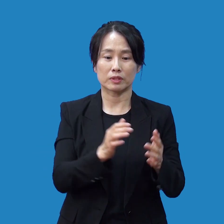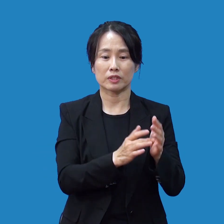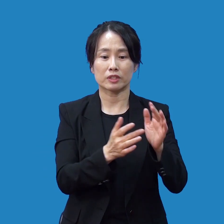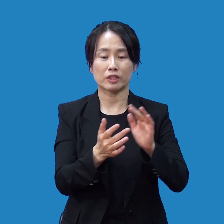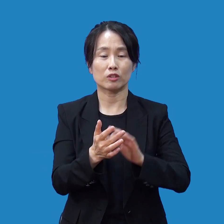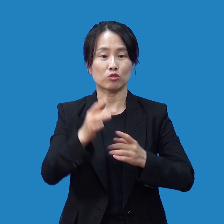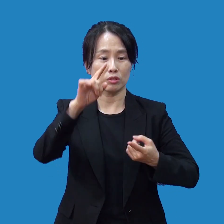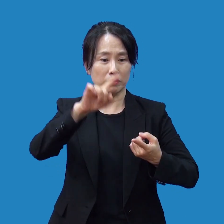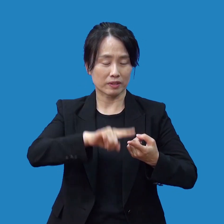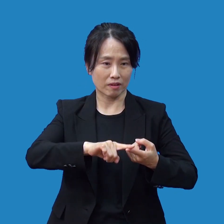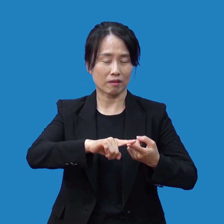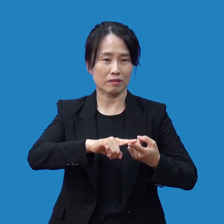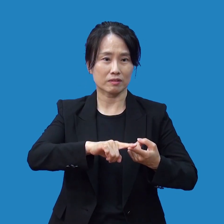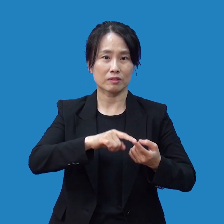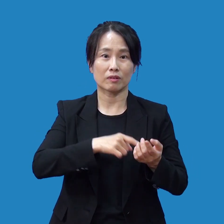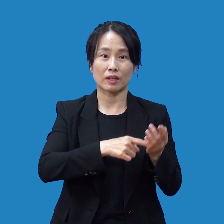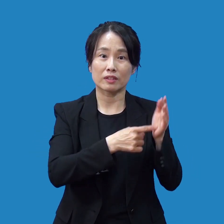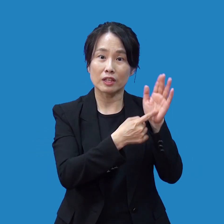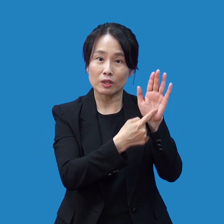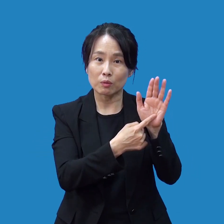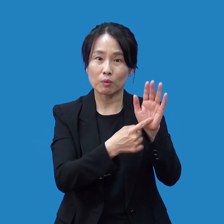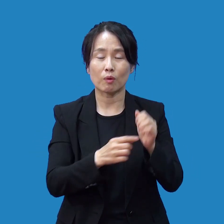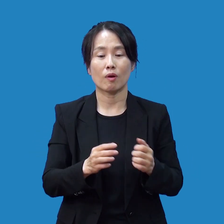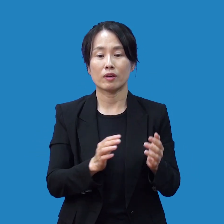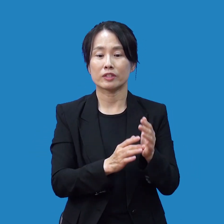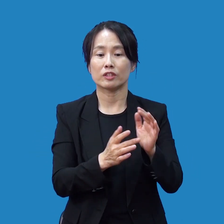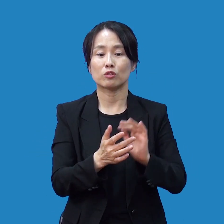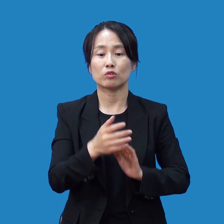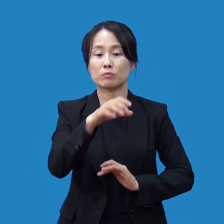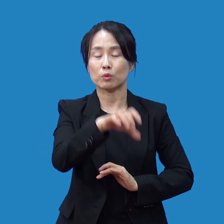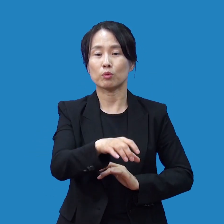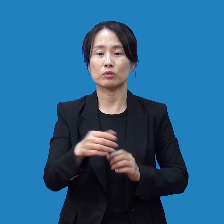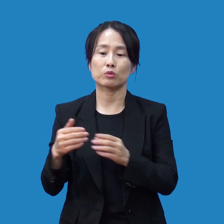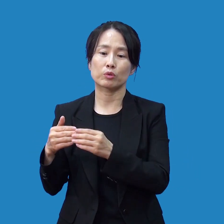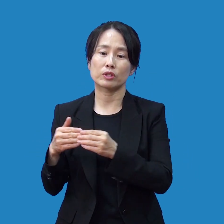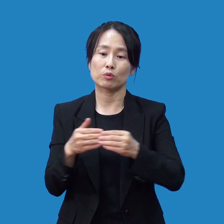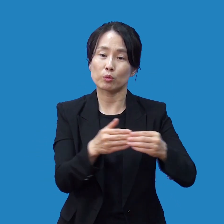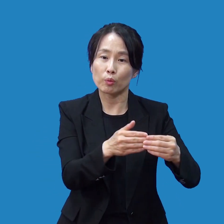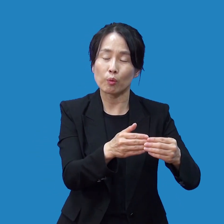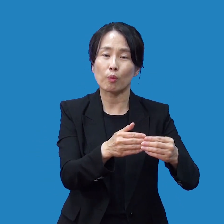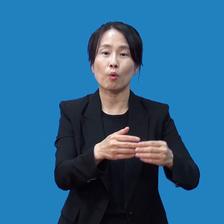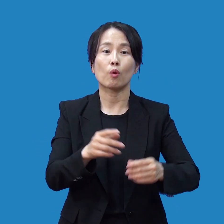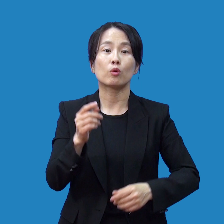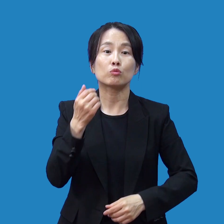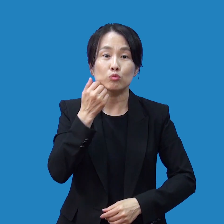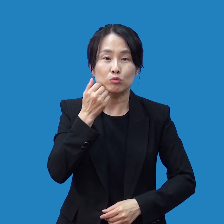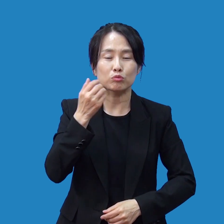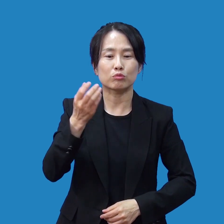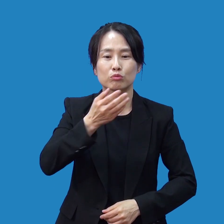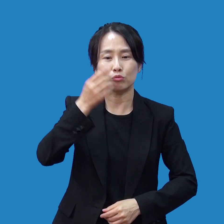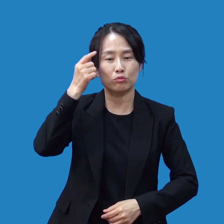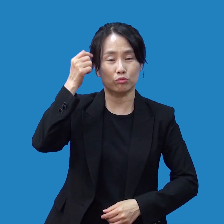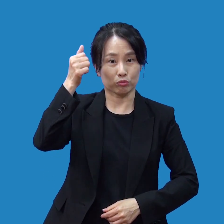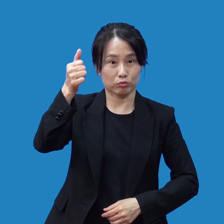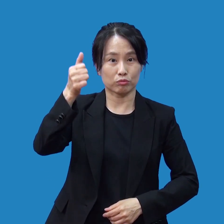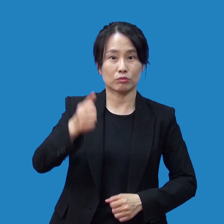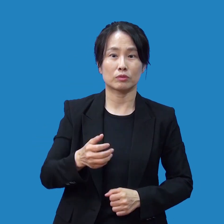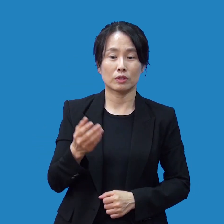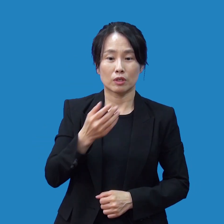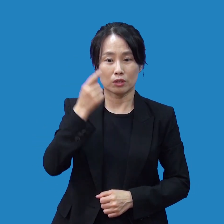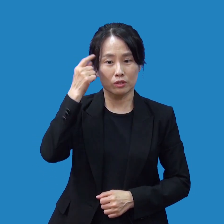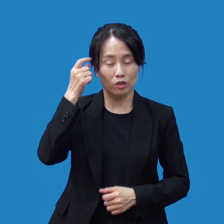예수님을 증거하고 또 우리를 예수님께로 인도하시는 영이십니다. 이 성령